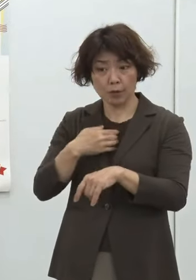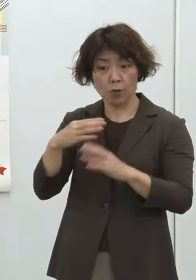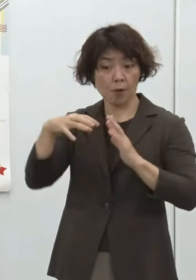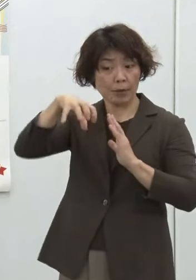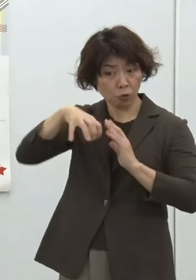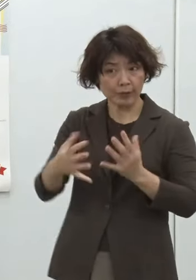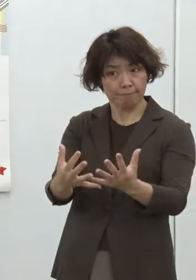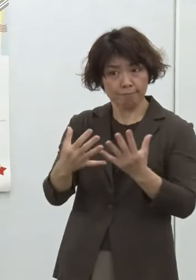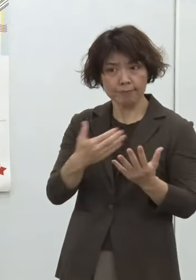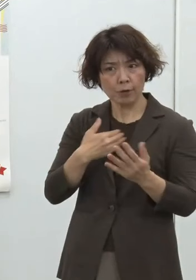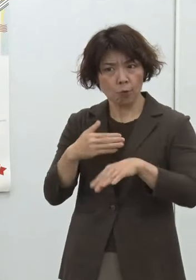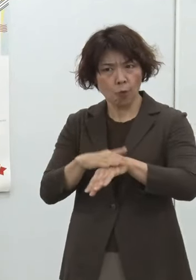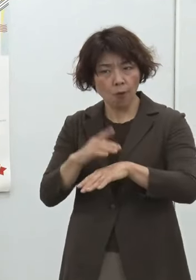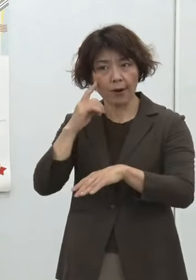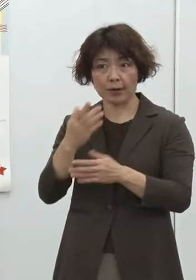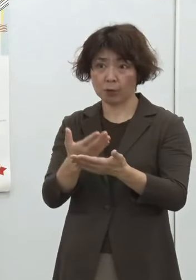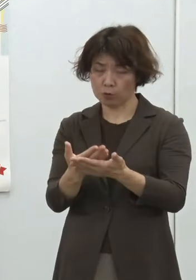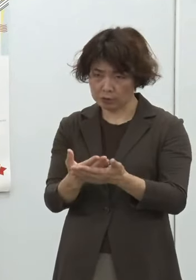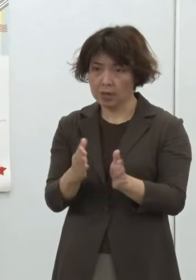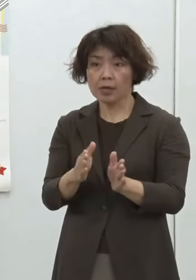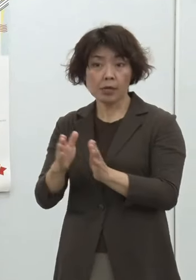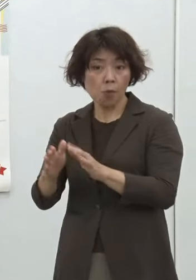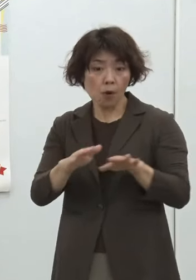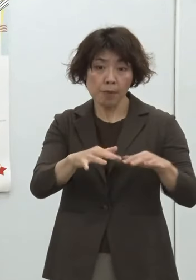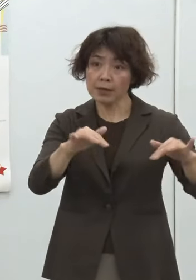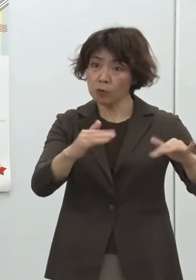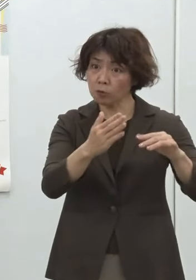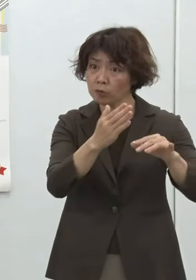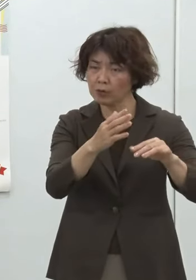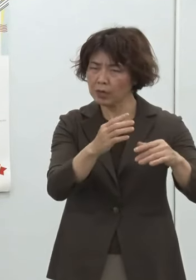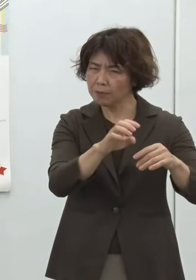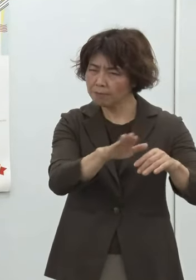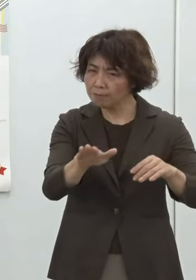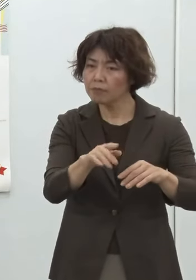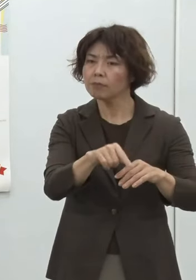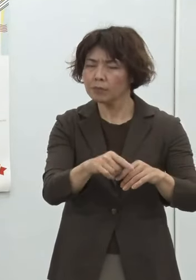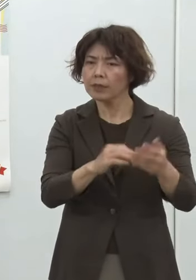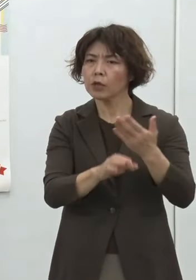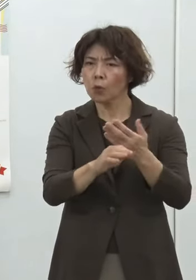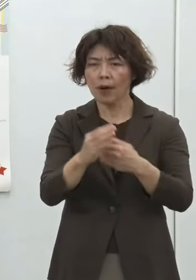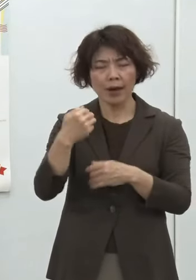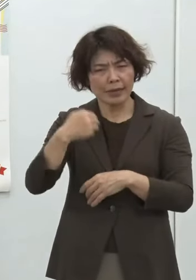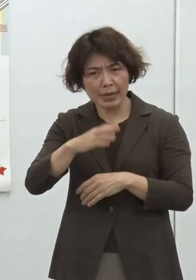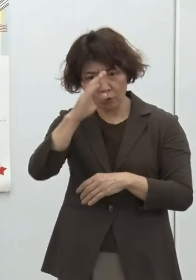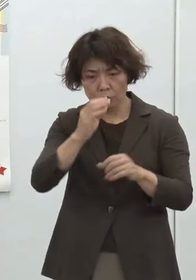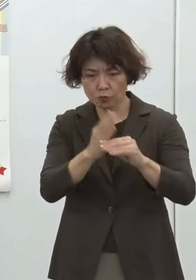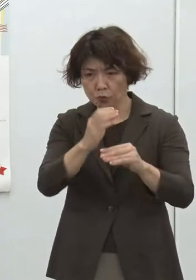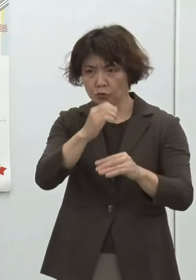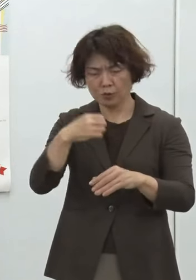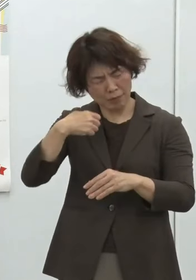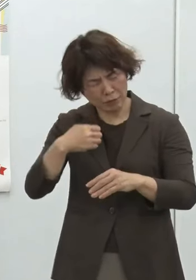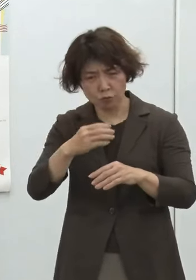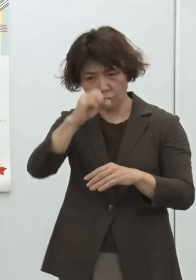ひ考えていただきたいと思います。一方で今いろんな議論になっております。じゃあその熱中症対策はどうなのかとか、会